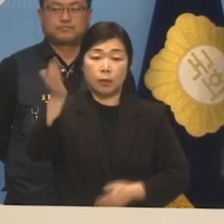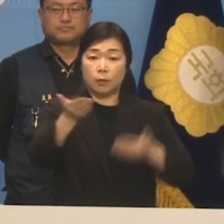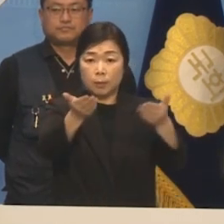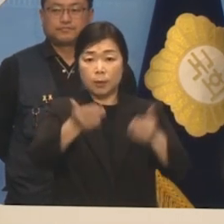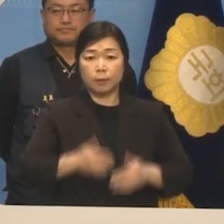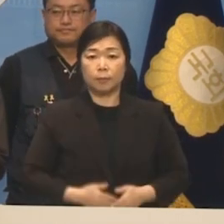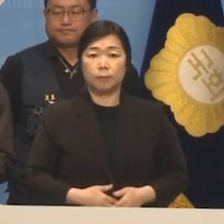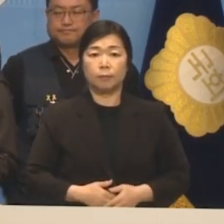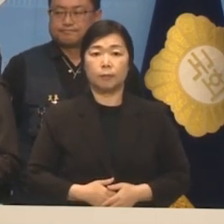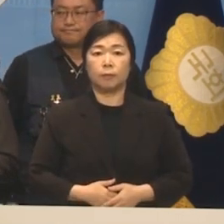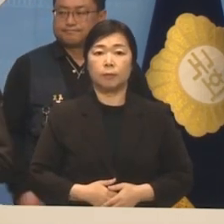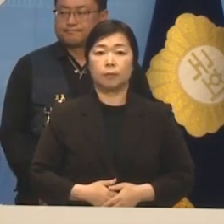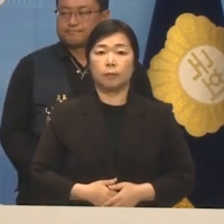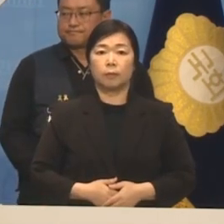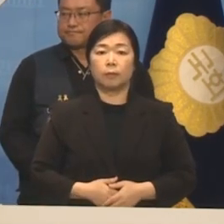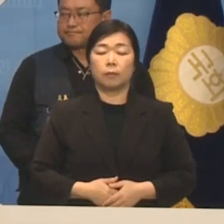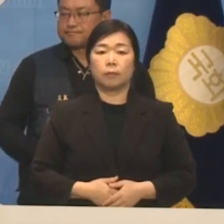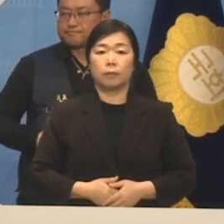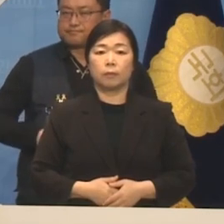하겠습니다.